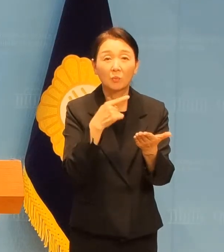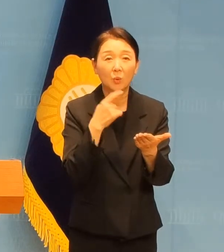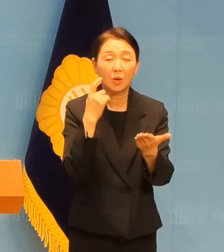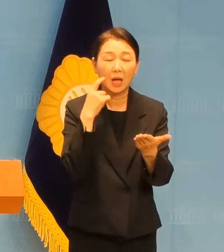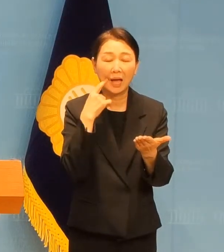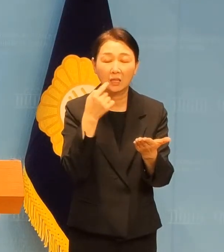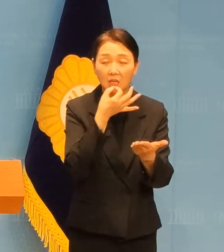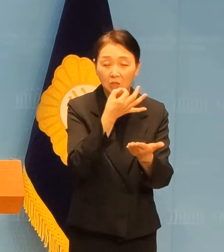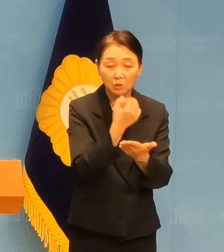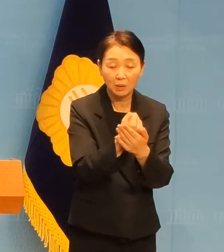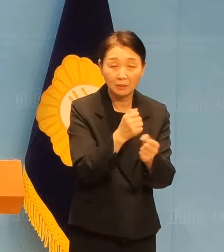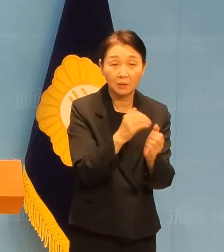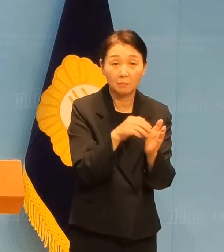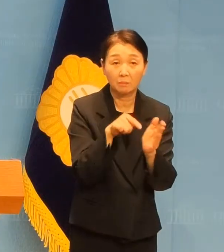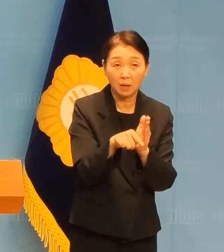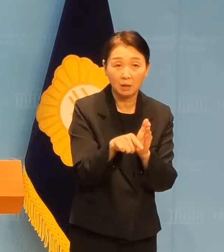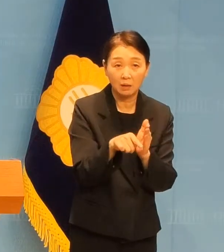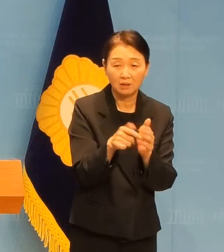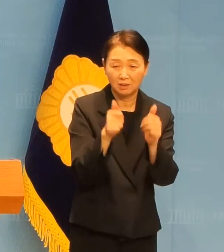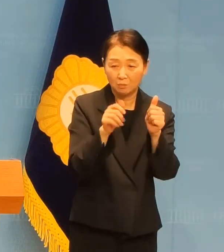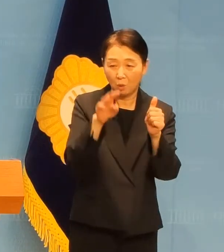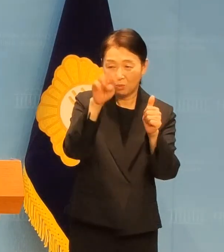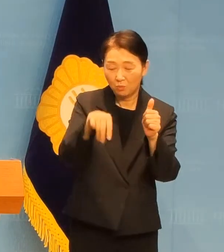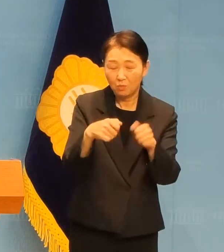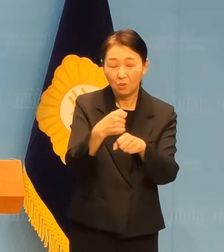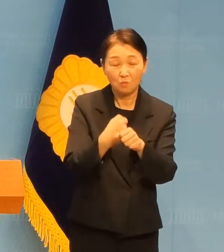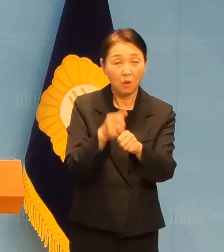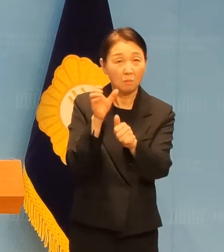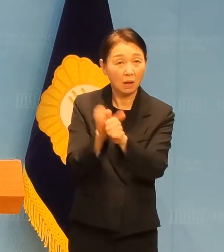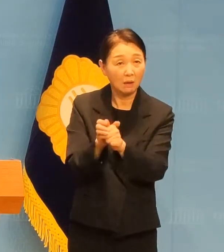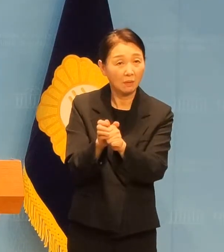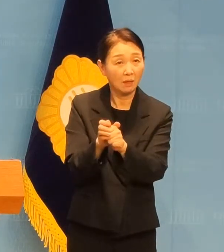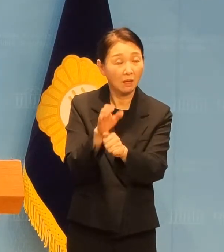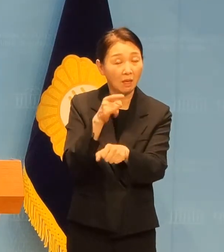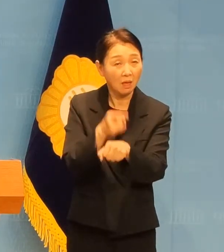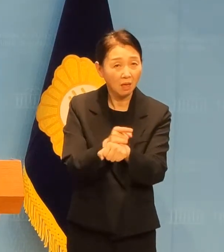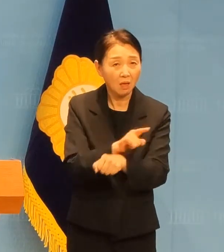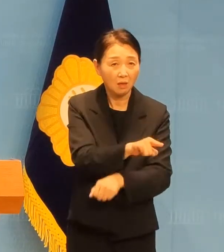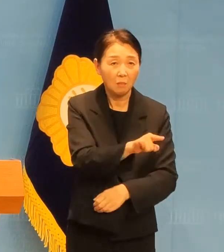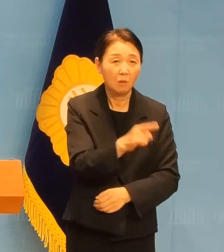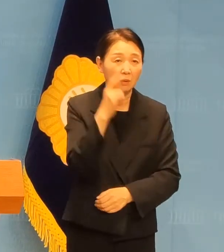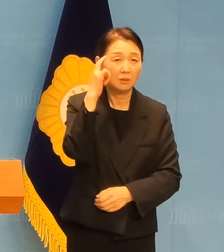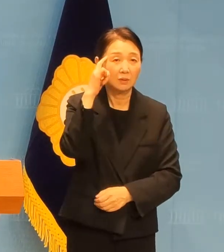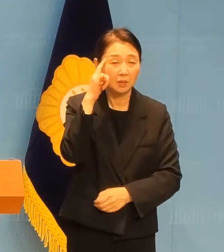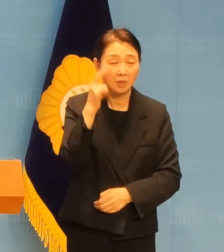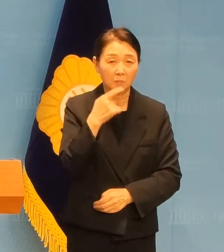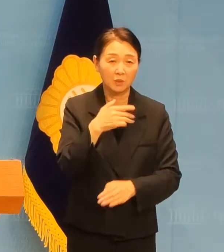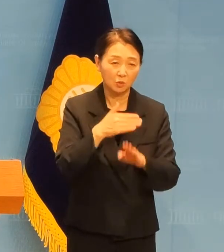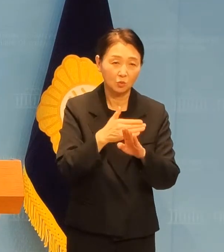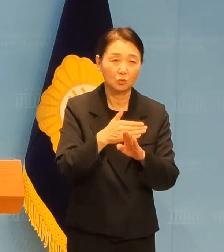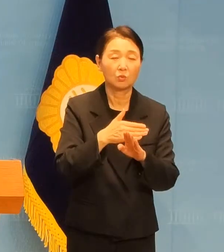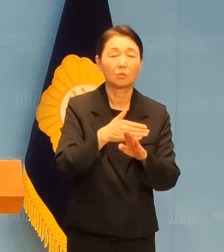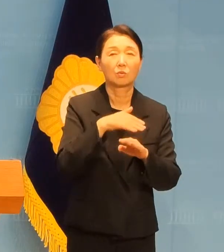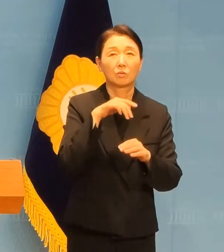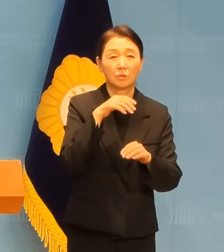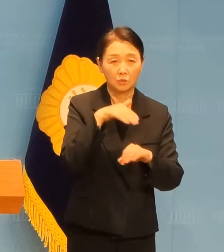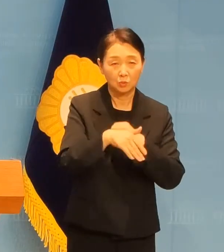음성에 사법부의 운명을 걸겠다는 발상 자체가 민주주의에 대한 모독입니다.